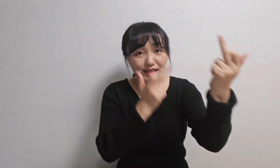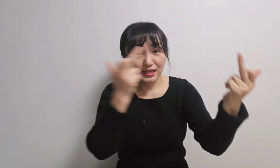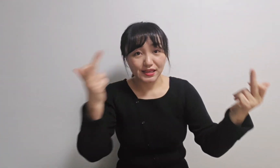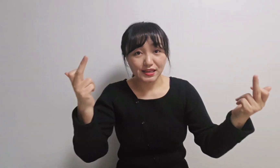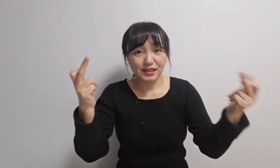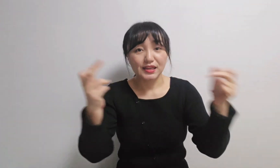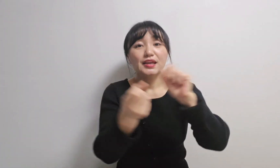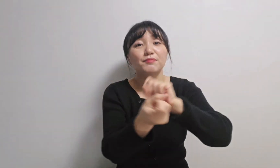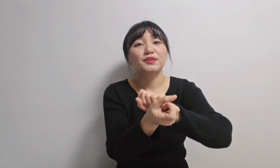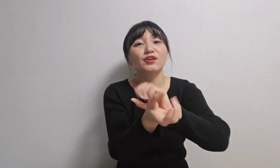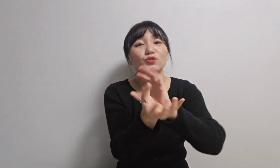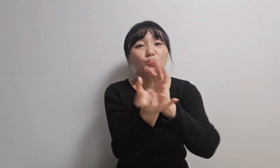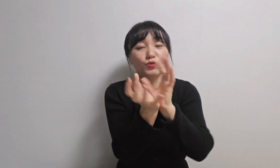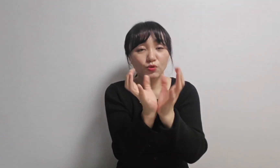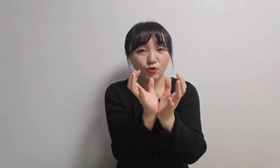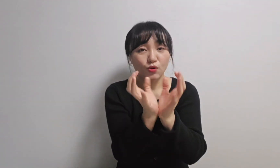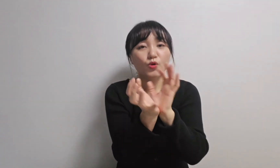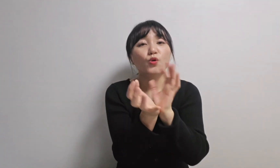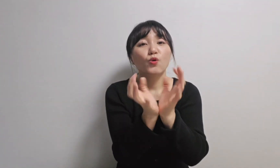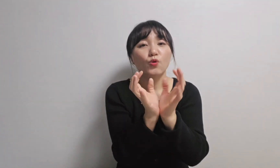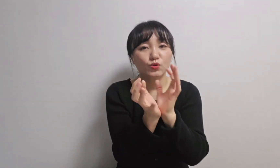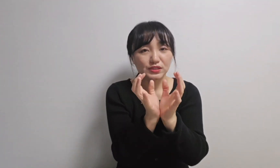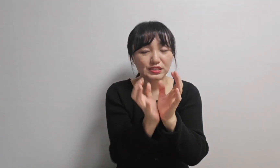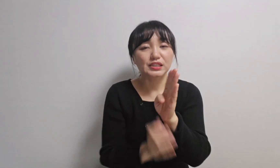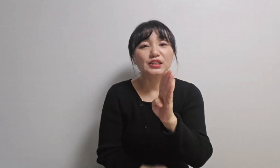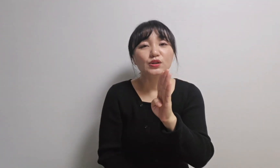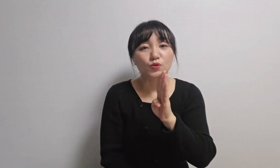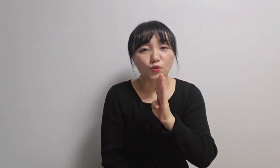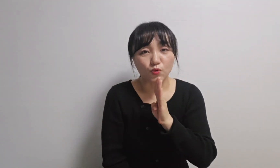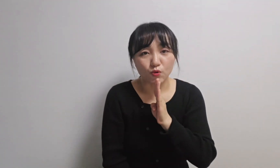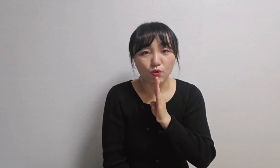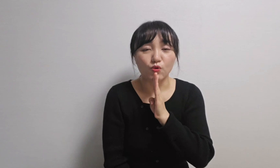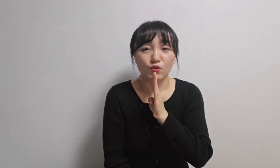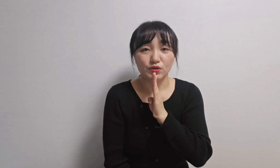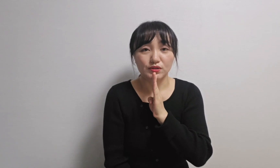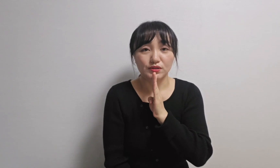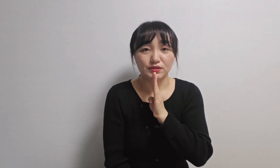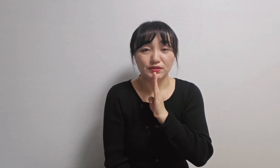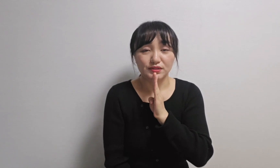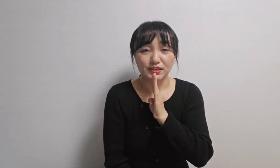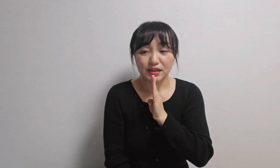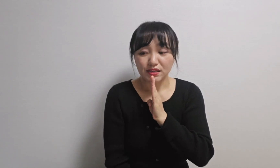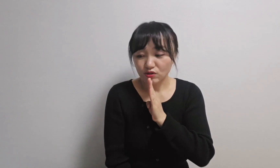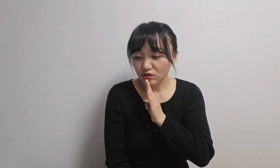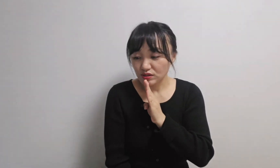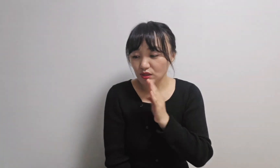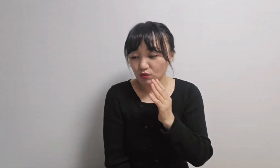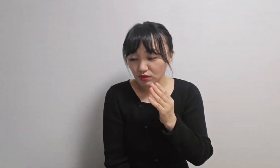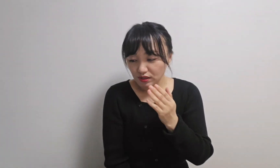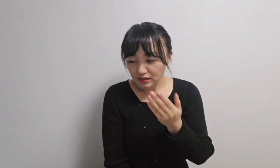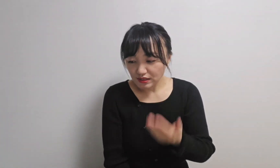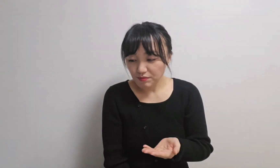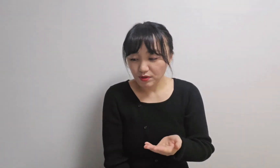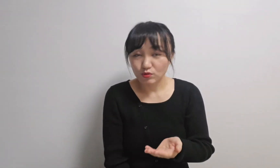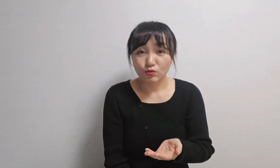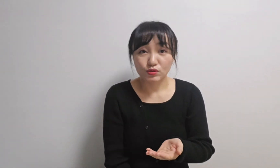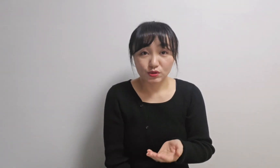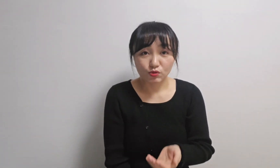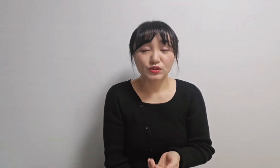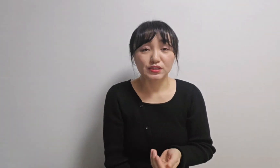산에 피어도 꽃이 고. 여기서는 이제 산에 피어도 꽃이고, 들에